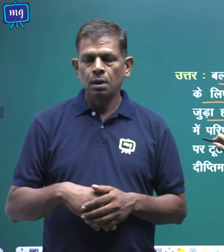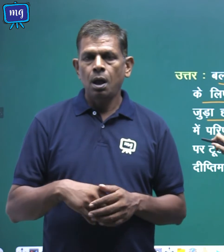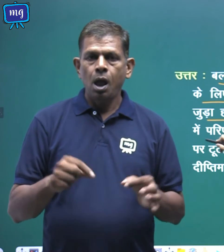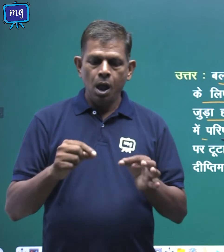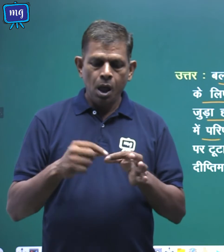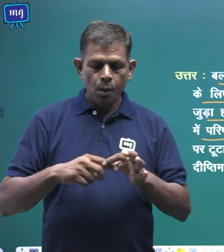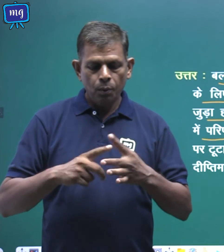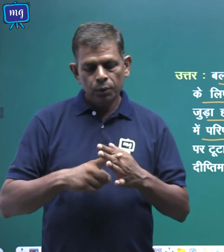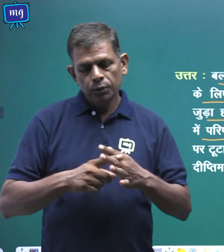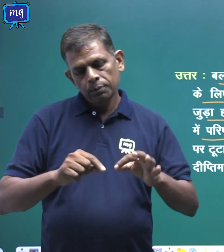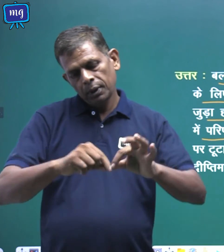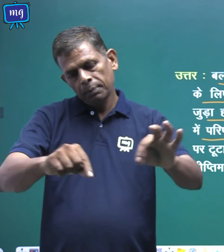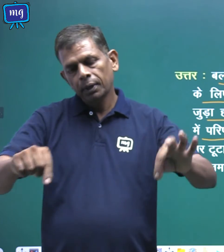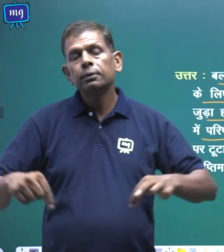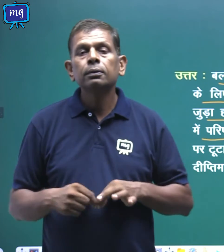परिपथ